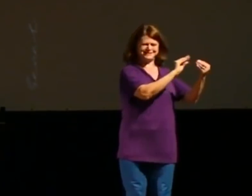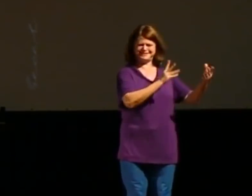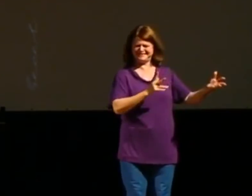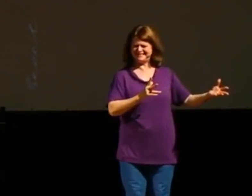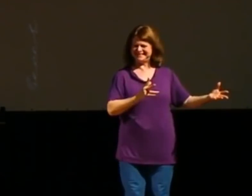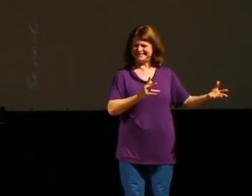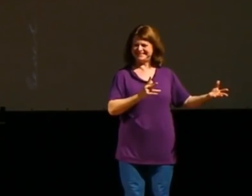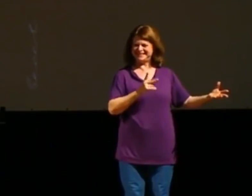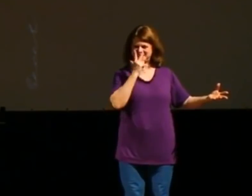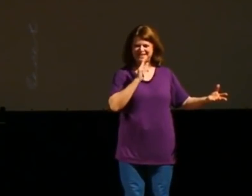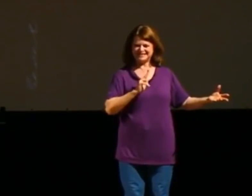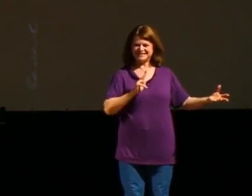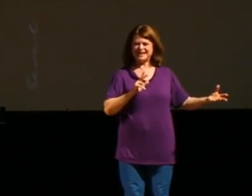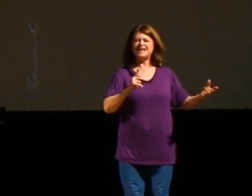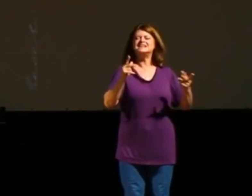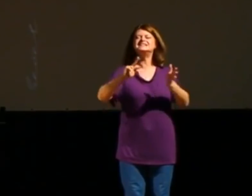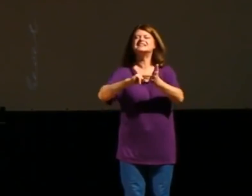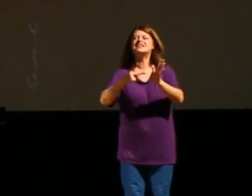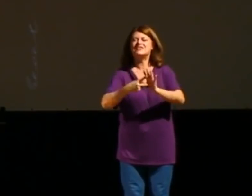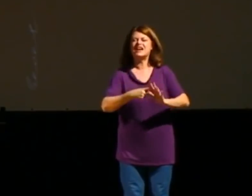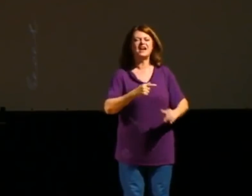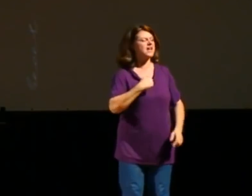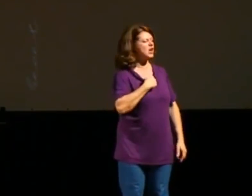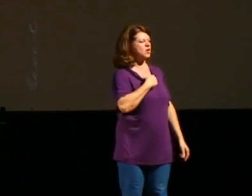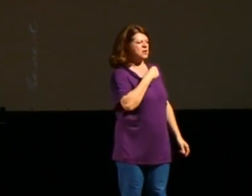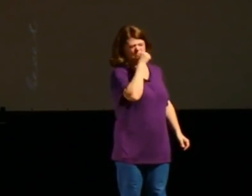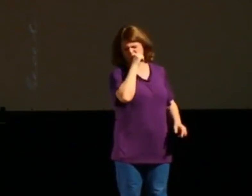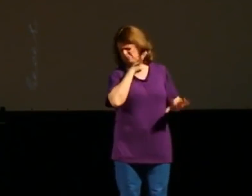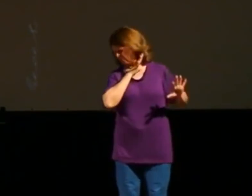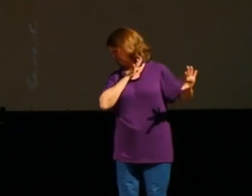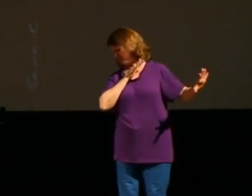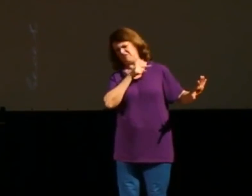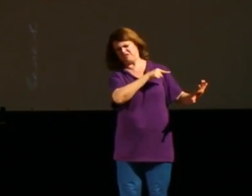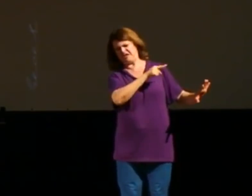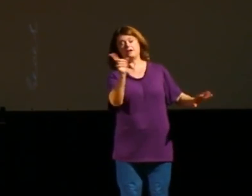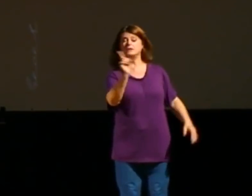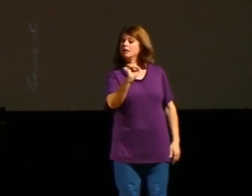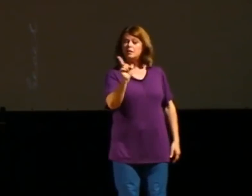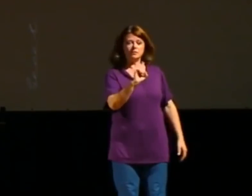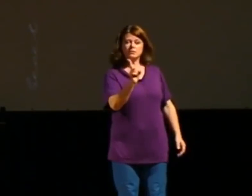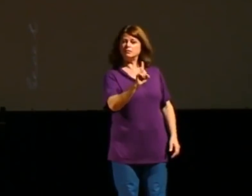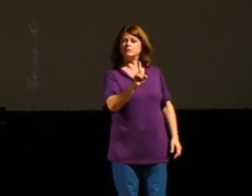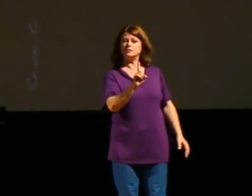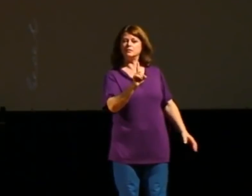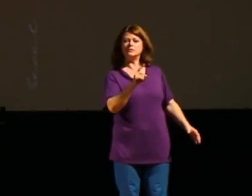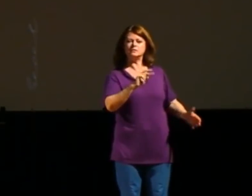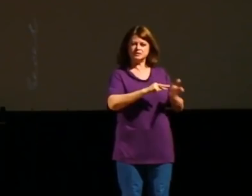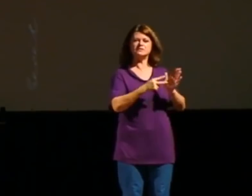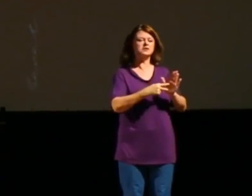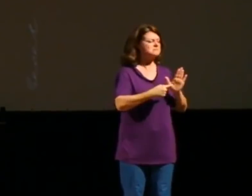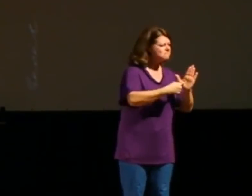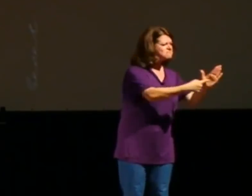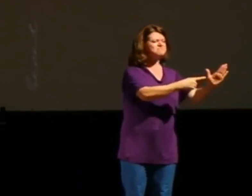dizendo, eu não tenho nojo de você e você não precisa se preocupar comigo. Deus, ele quer se